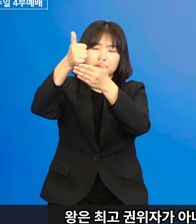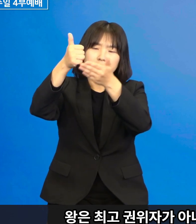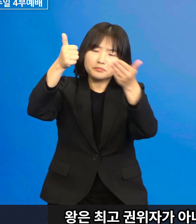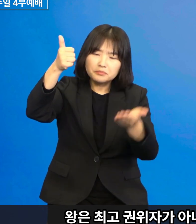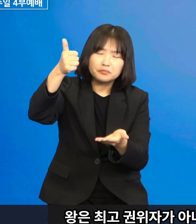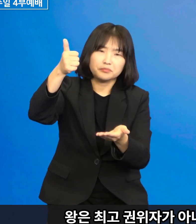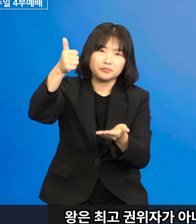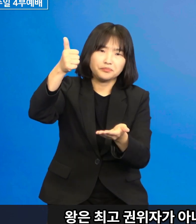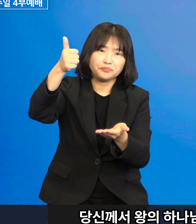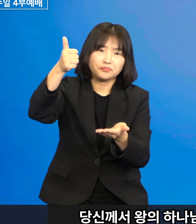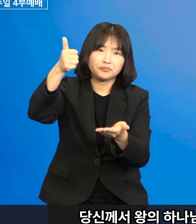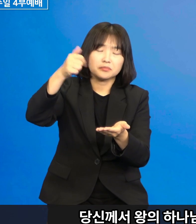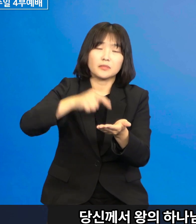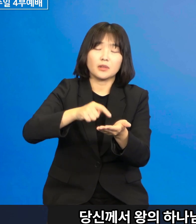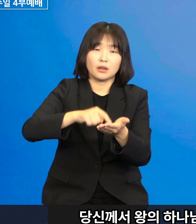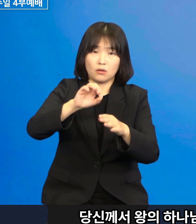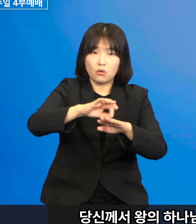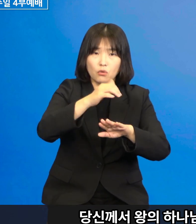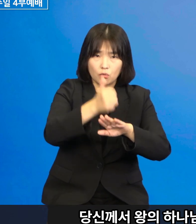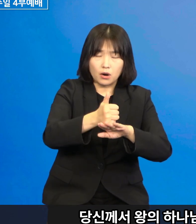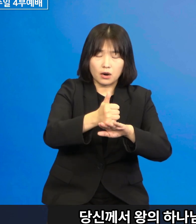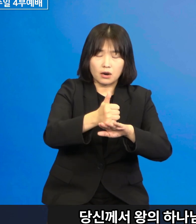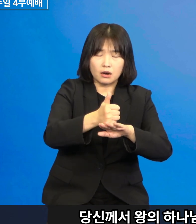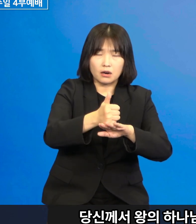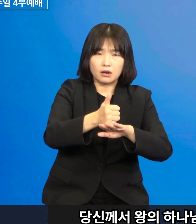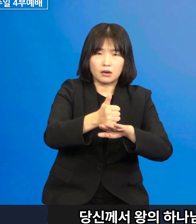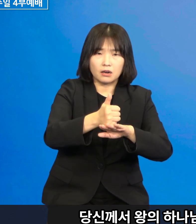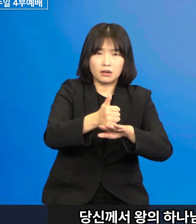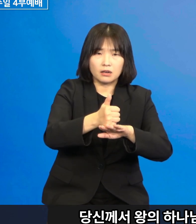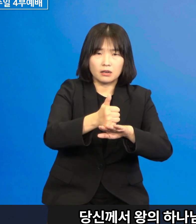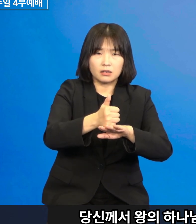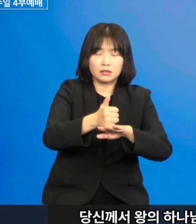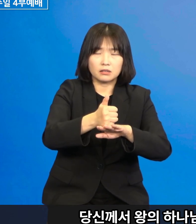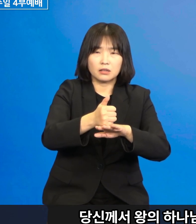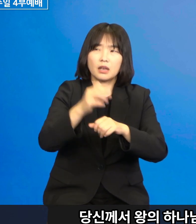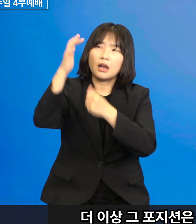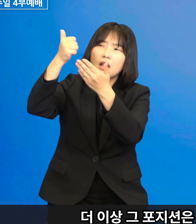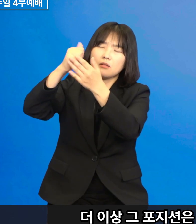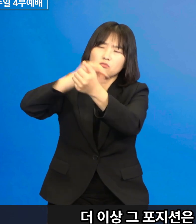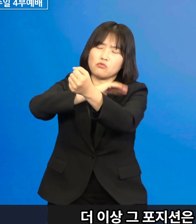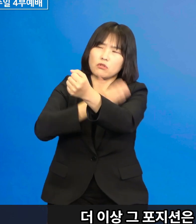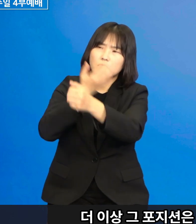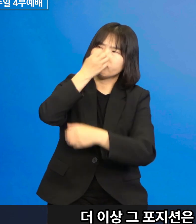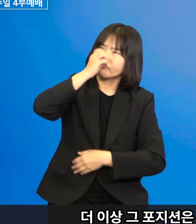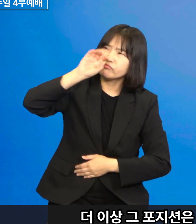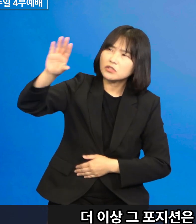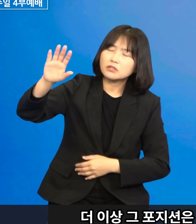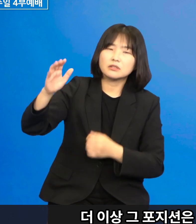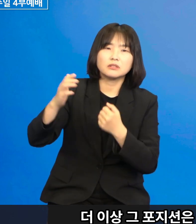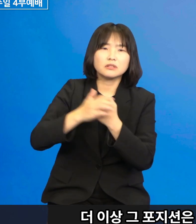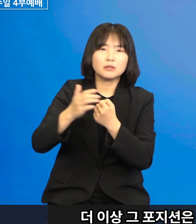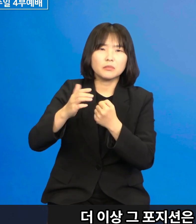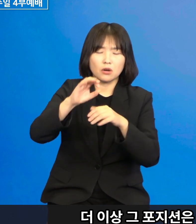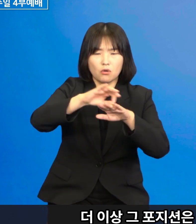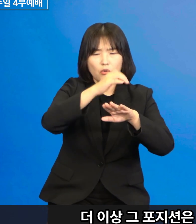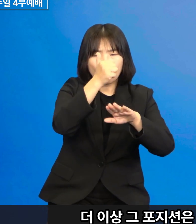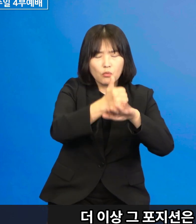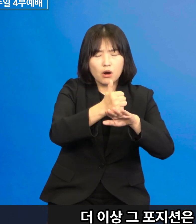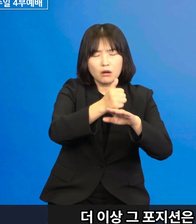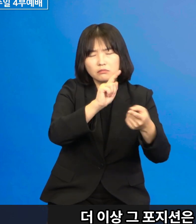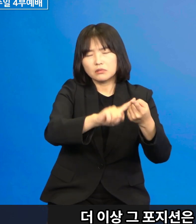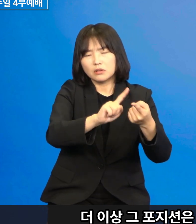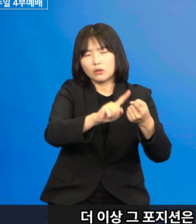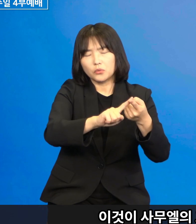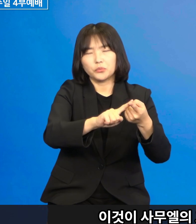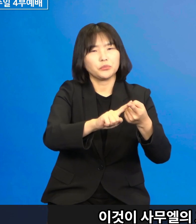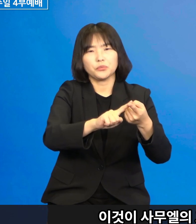나기드인데 당신께서 왕의 하나님의 권위를 무시하였으므로 더 이상 그 포지션은 유지될 수가